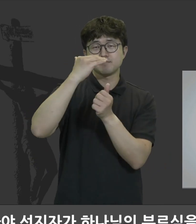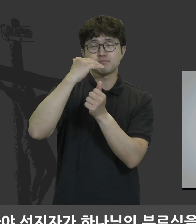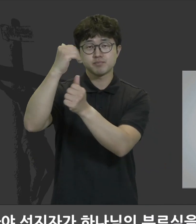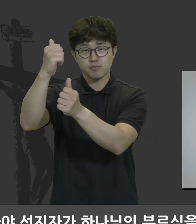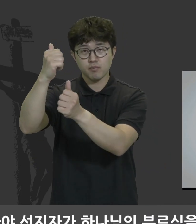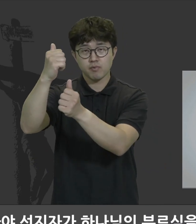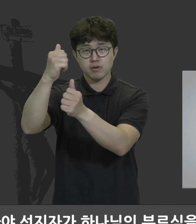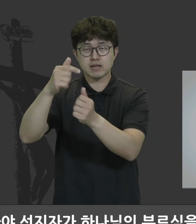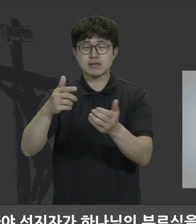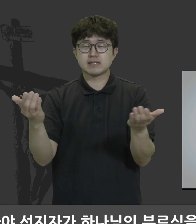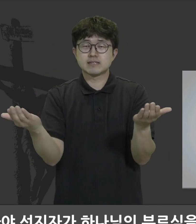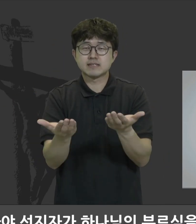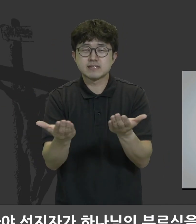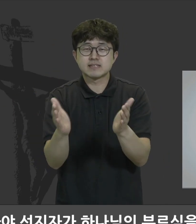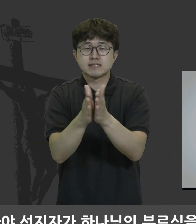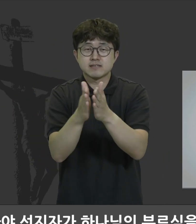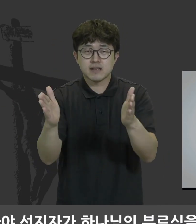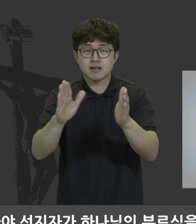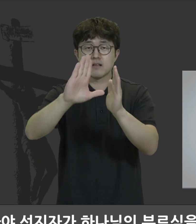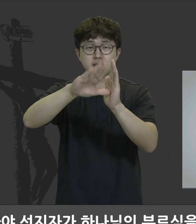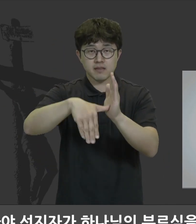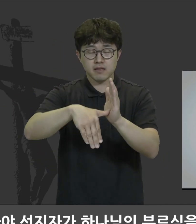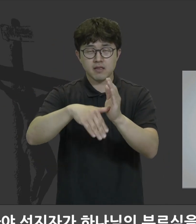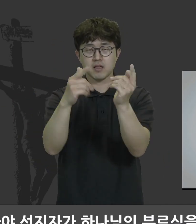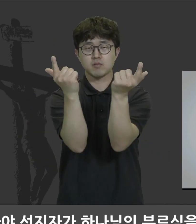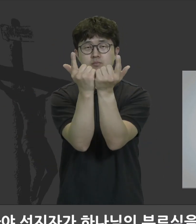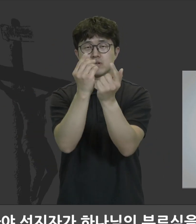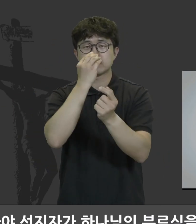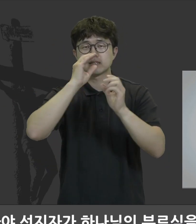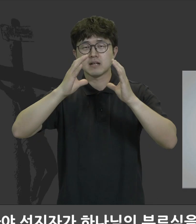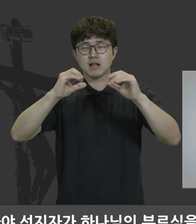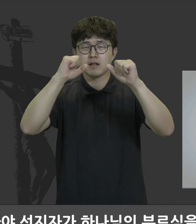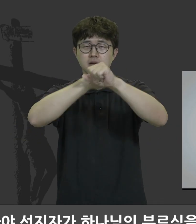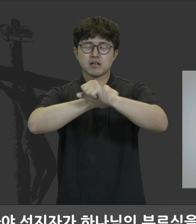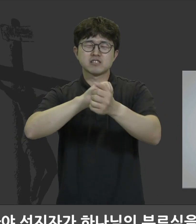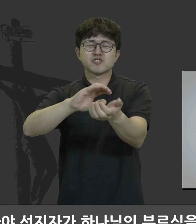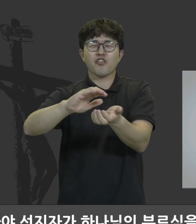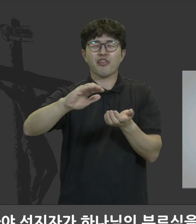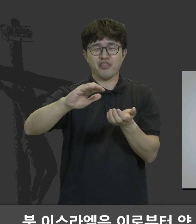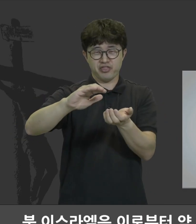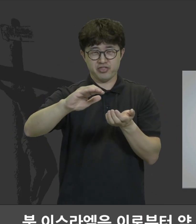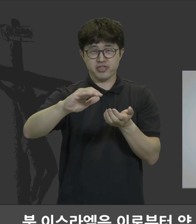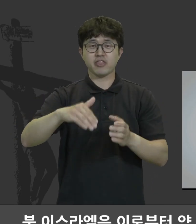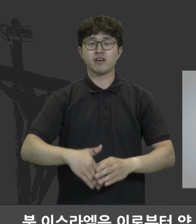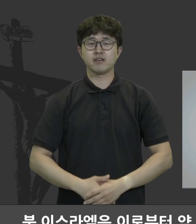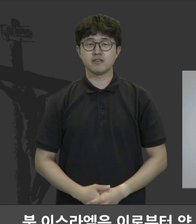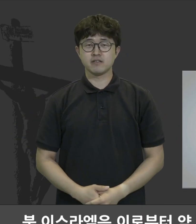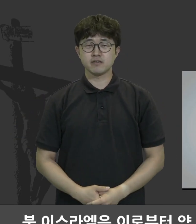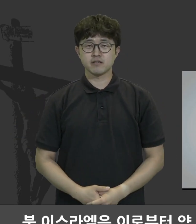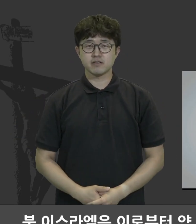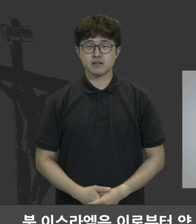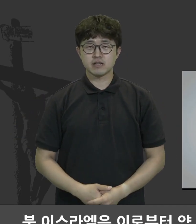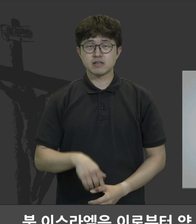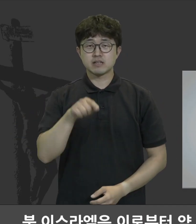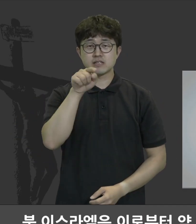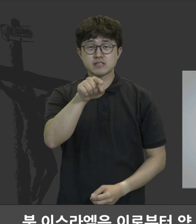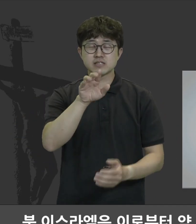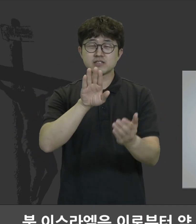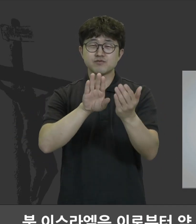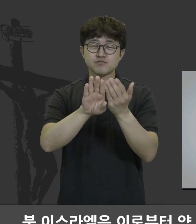시작한 시기는 아직 북이스라엘이 멸망하지 않은 때였습니다. 북이스라엘은 이로부터 약 18여년 후